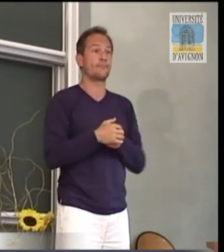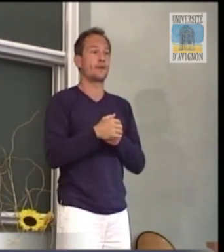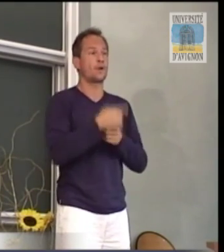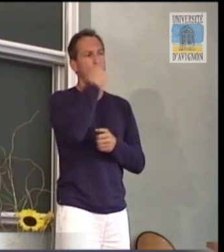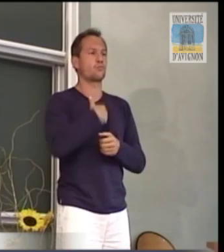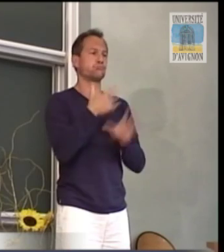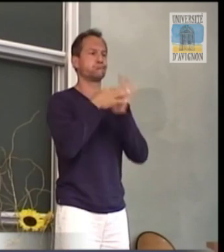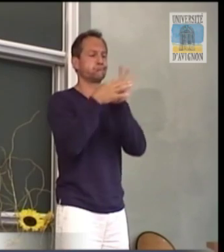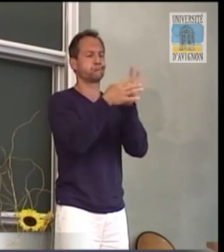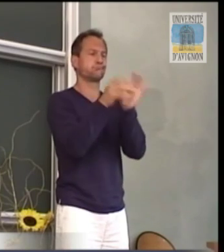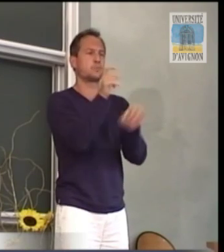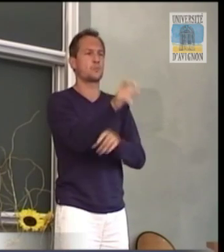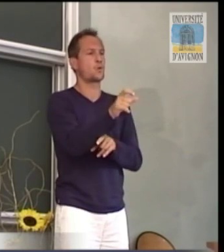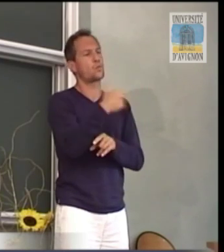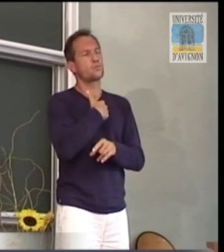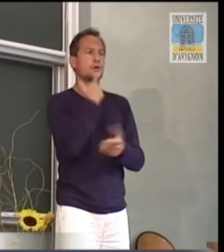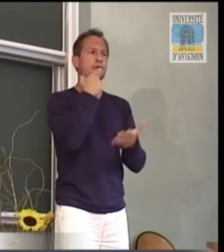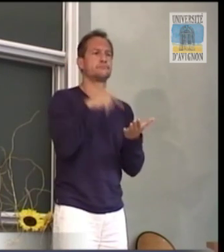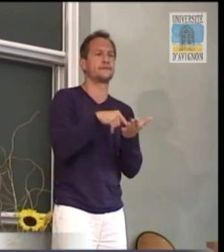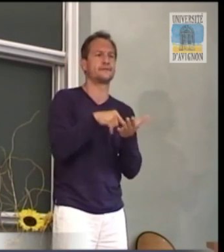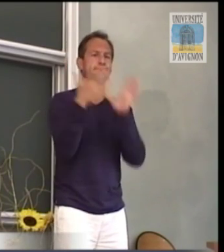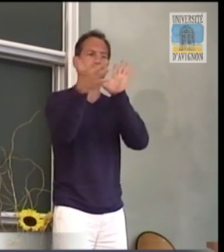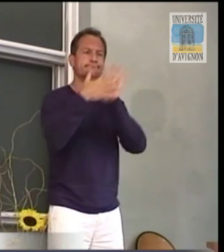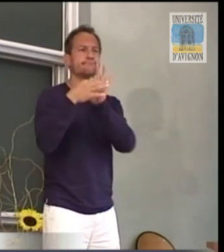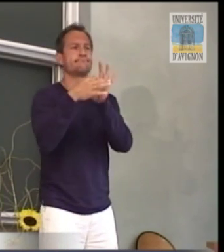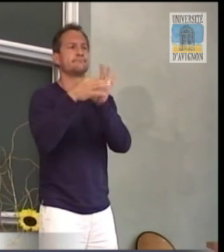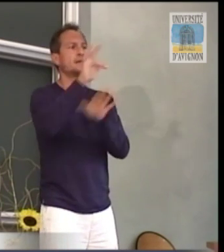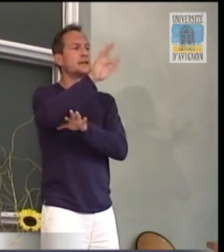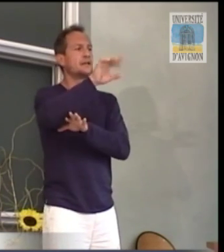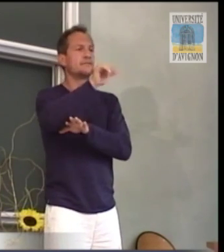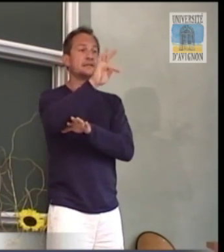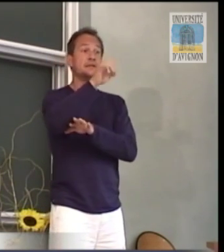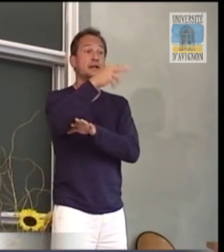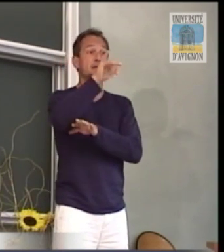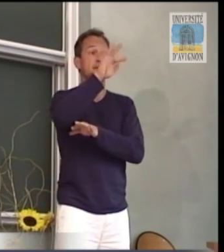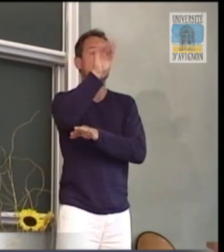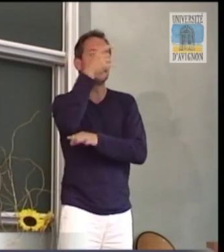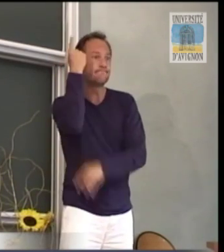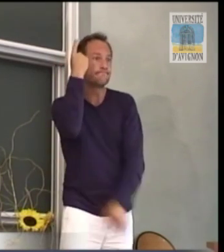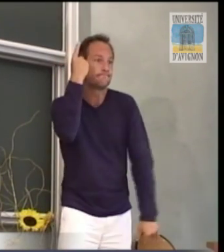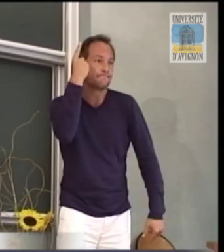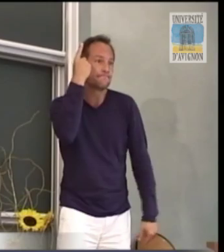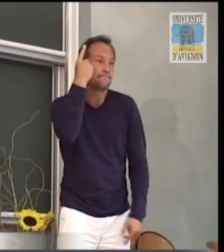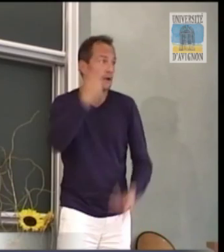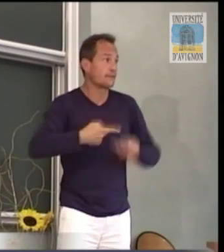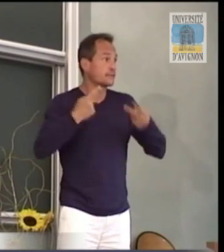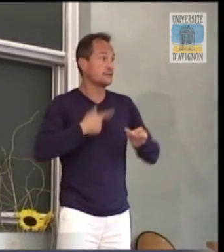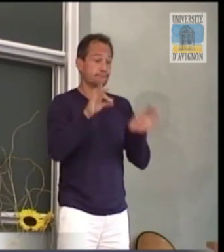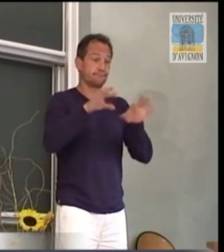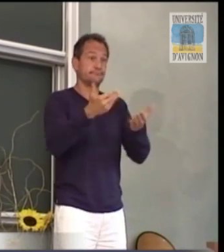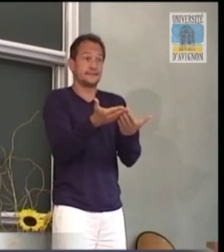terme économique, je préfère fraternité, et c'est ça la vie. C'est-à-dire